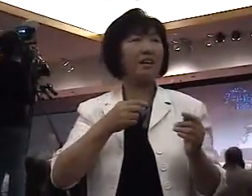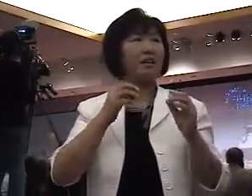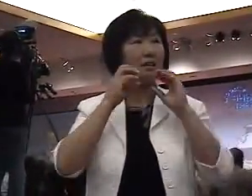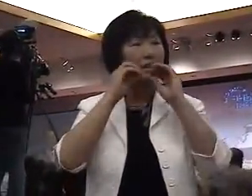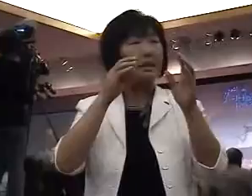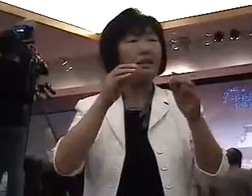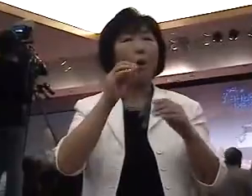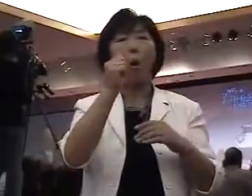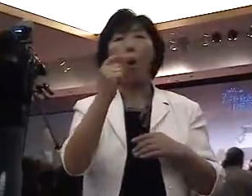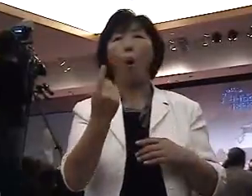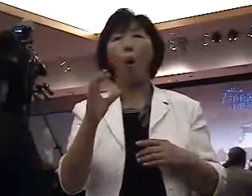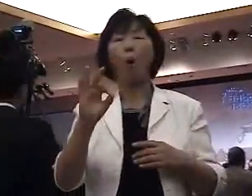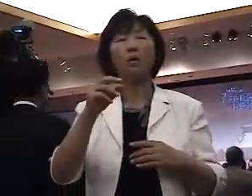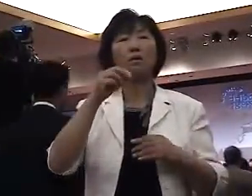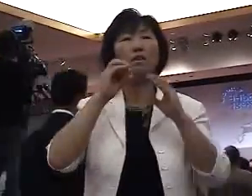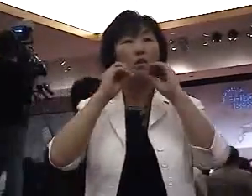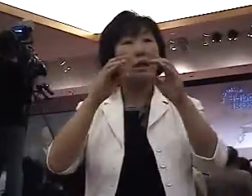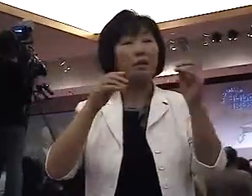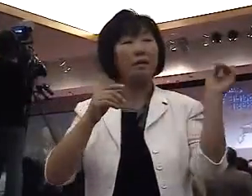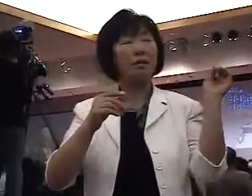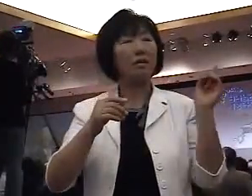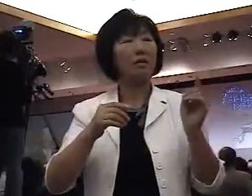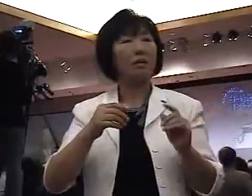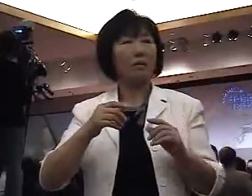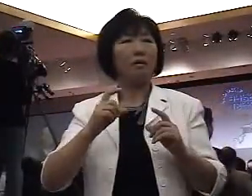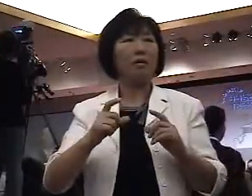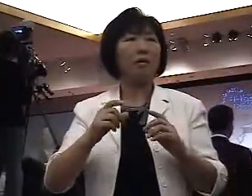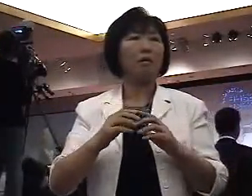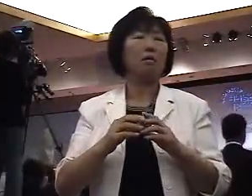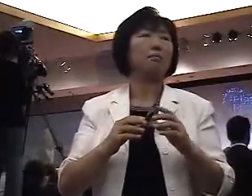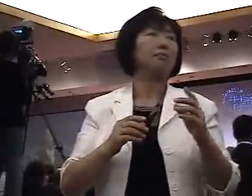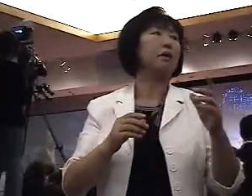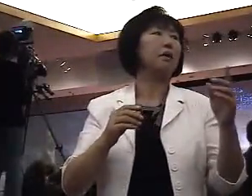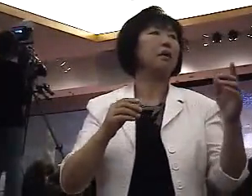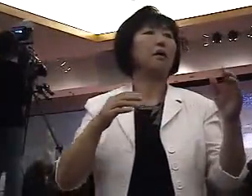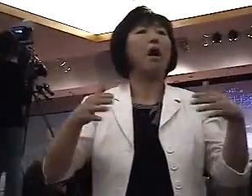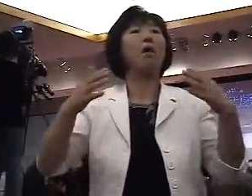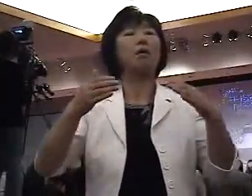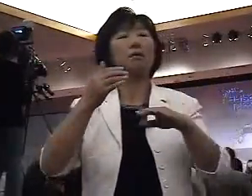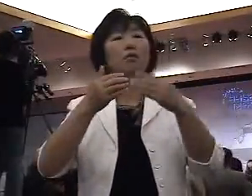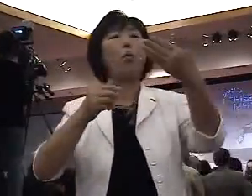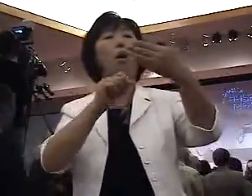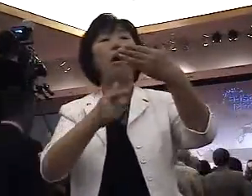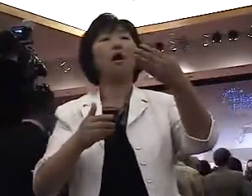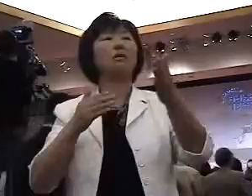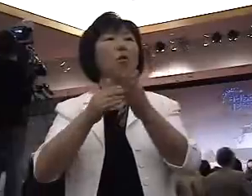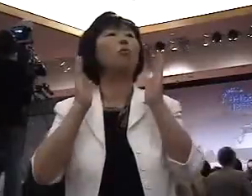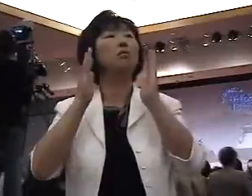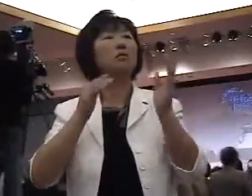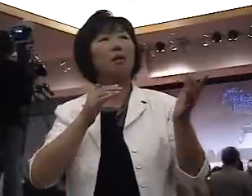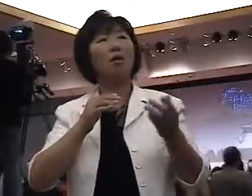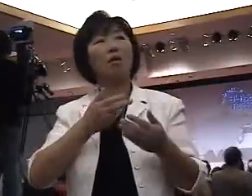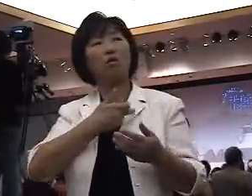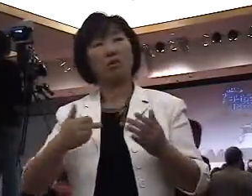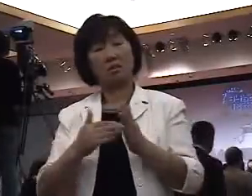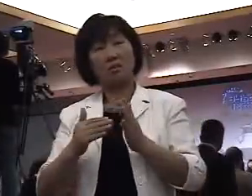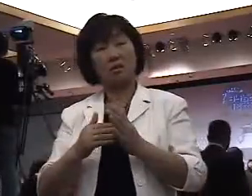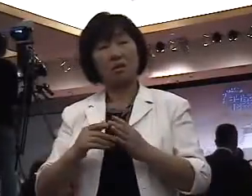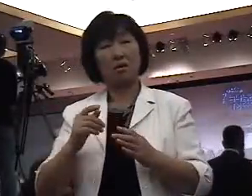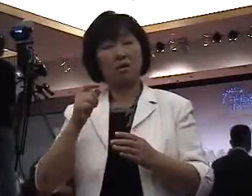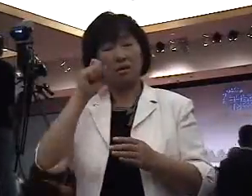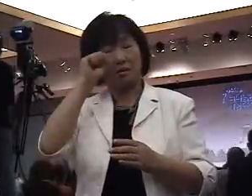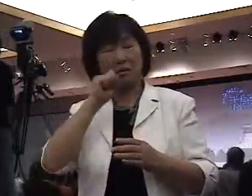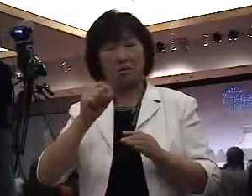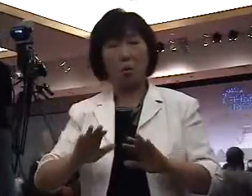엮어질 놀라운 사랑 찬양하리라. 이 찬양은 다음 주부터 우리 기도송이 됩니다. 마지막에 이 찬양 또한 우리 계속하여 부르도록